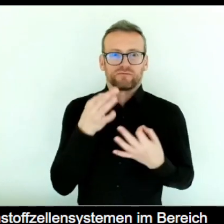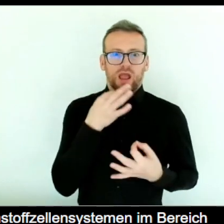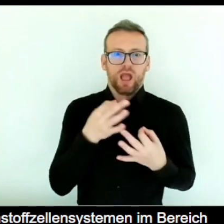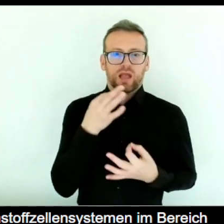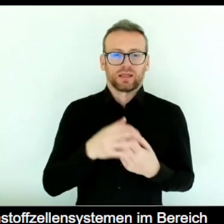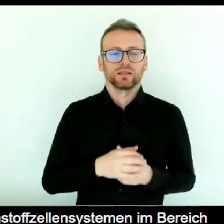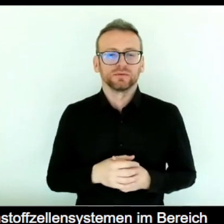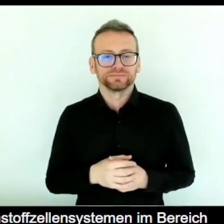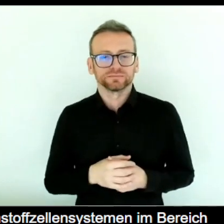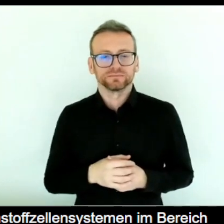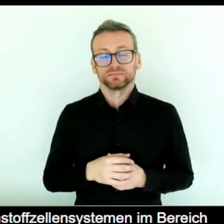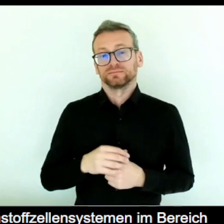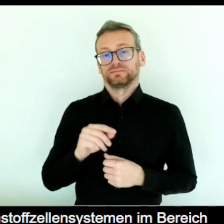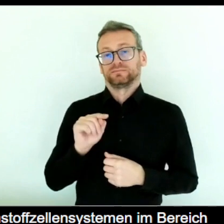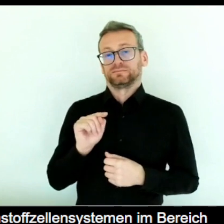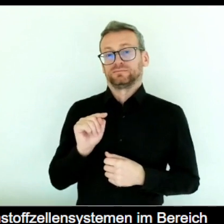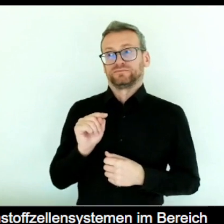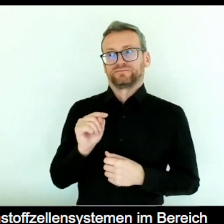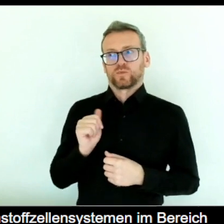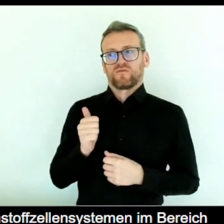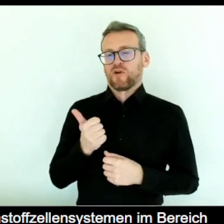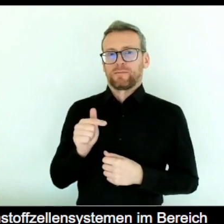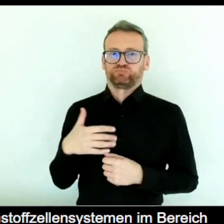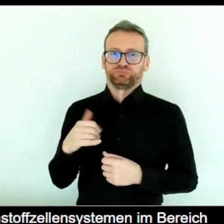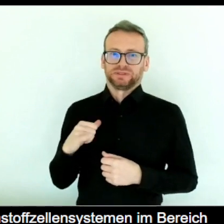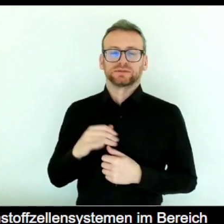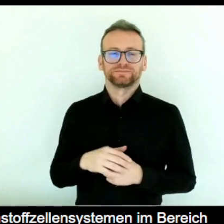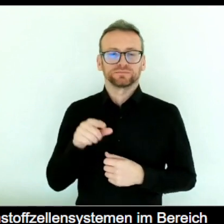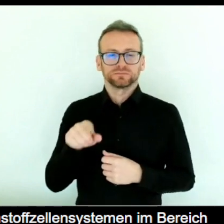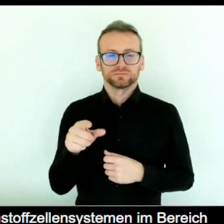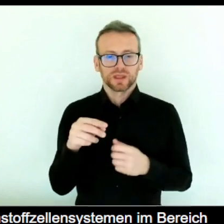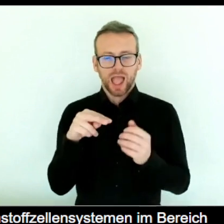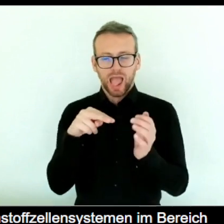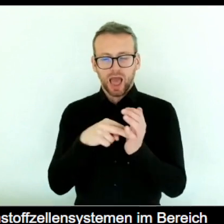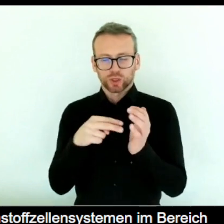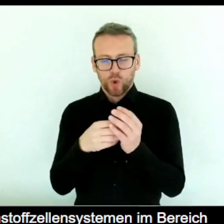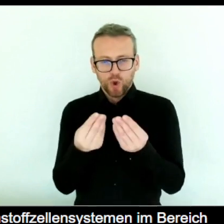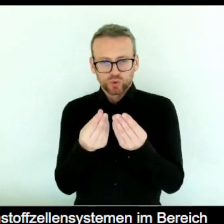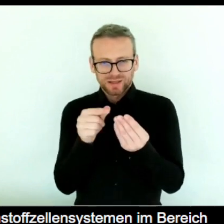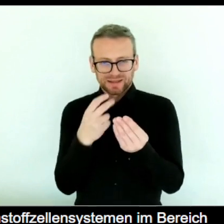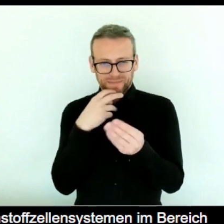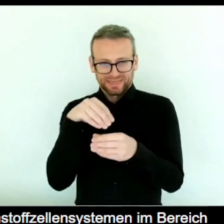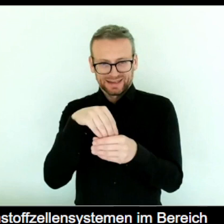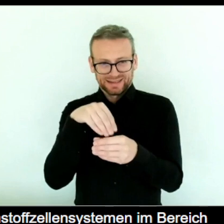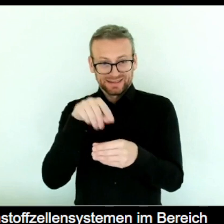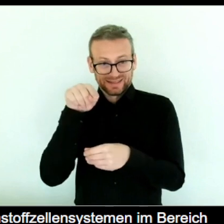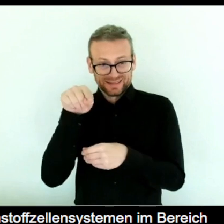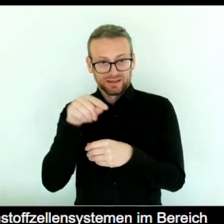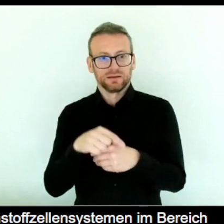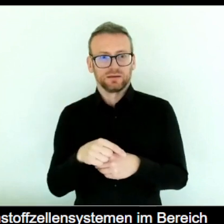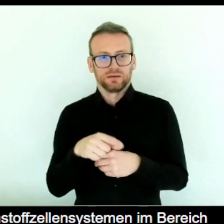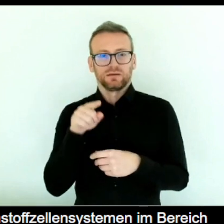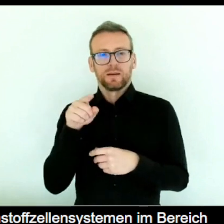Bauministeriums ergänzen. Ein paar Gedanken von mir dazu. Wir sind hier gestern auch massiv auf die drei